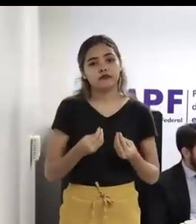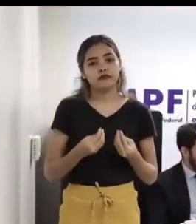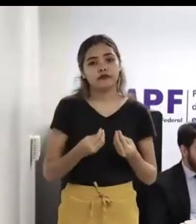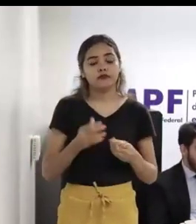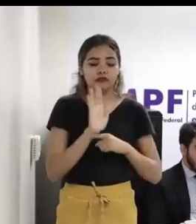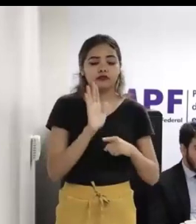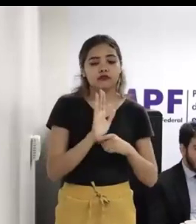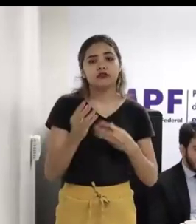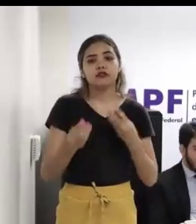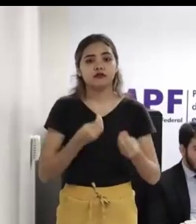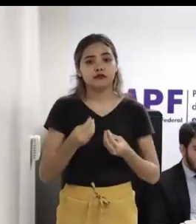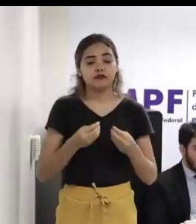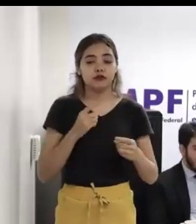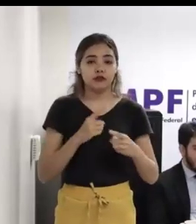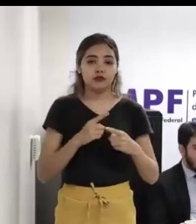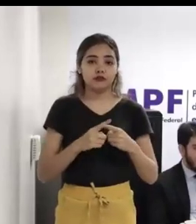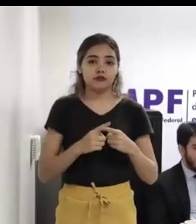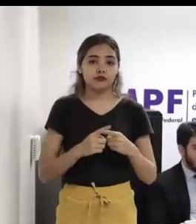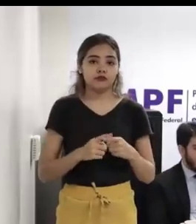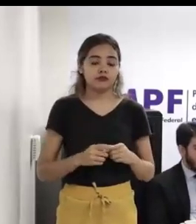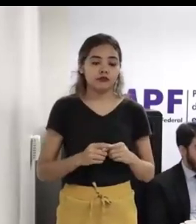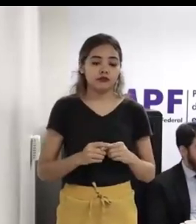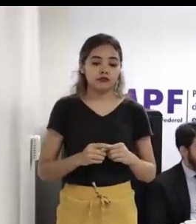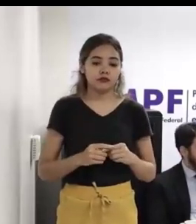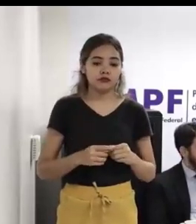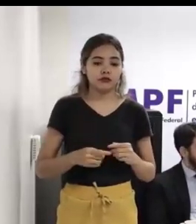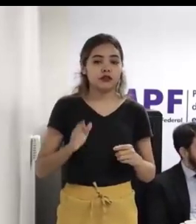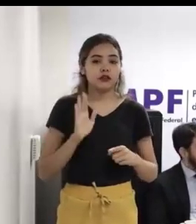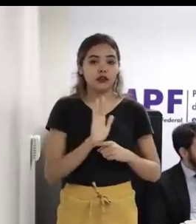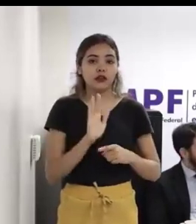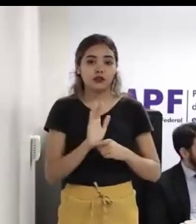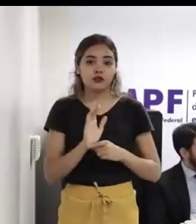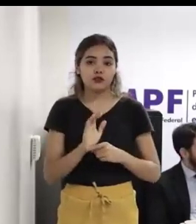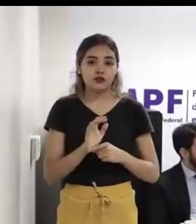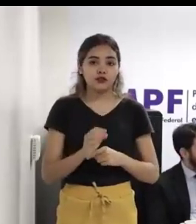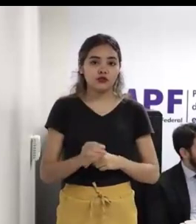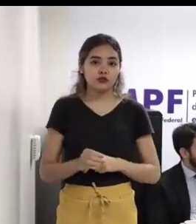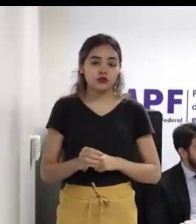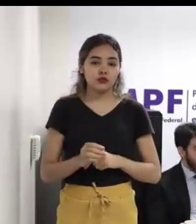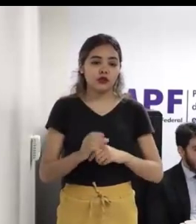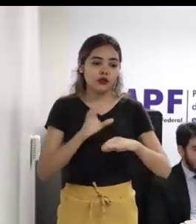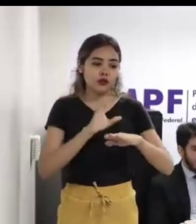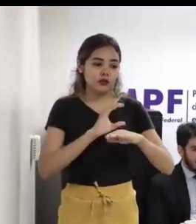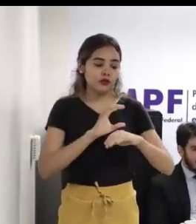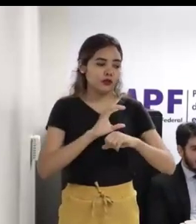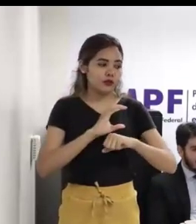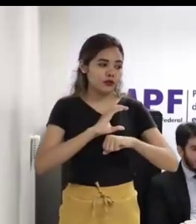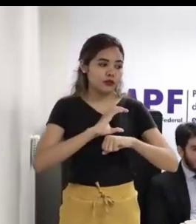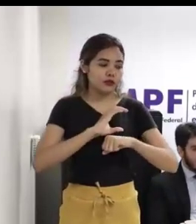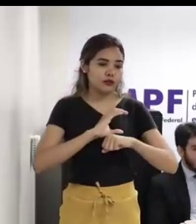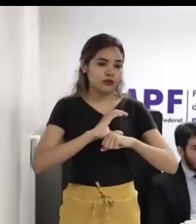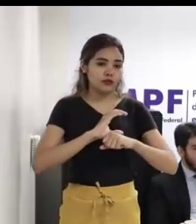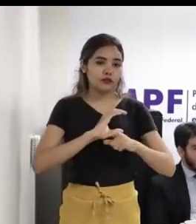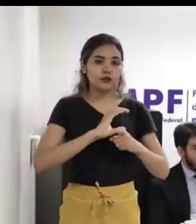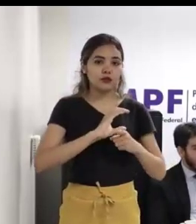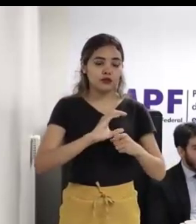estamos ali formando né no instituto de ciência da educação nós temos nove cursos que formam professores para atender as escolas